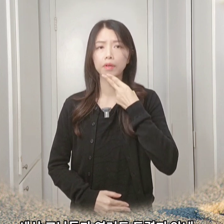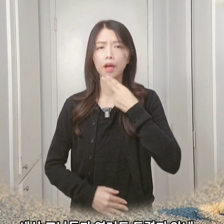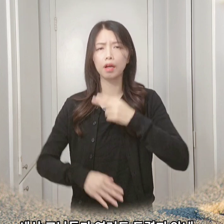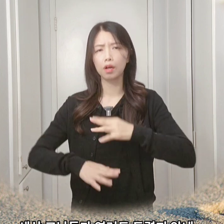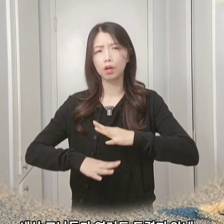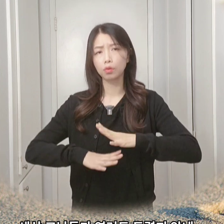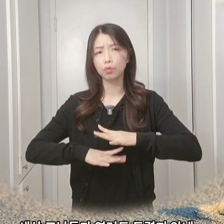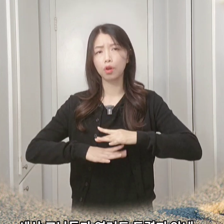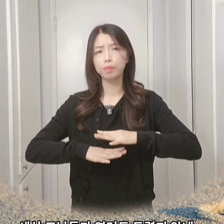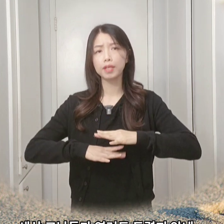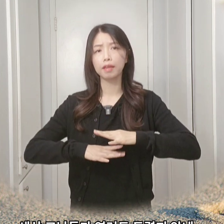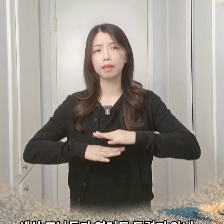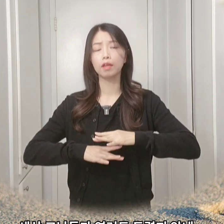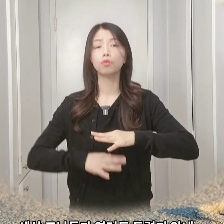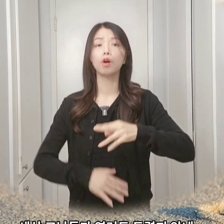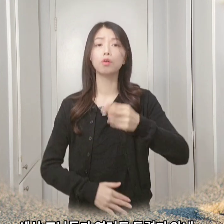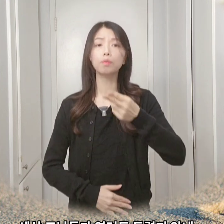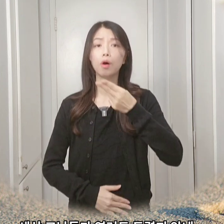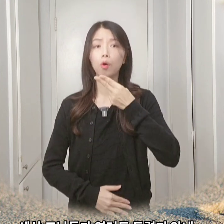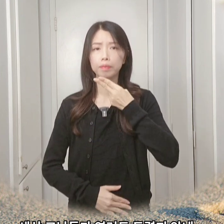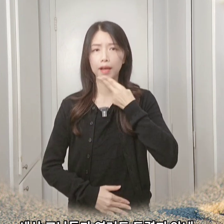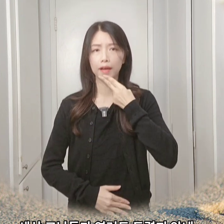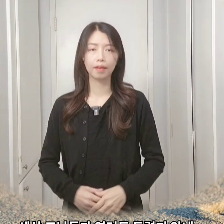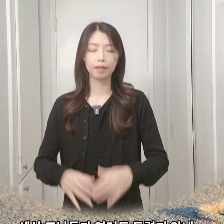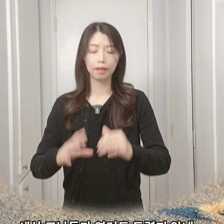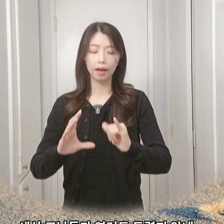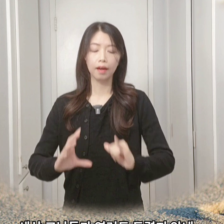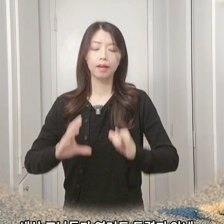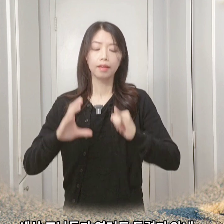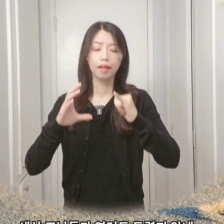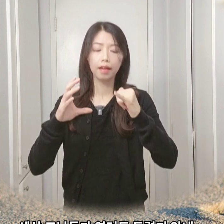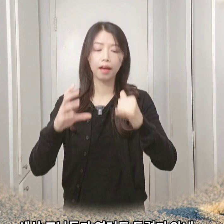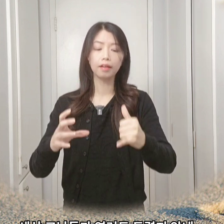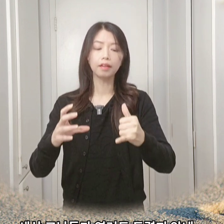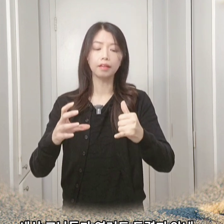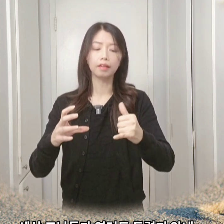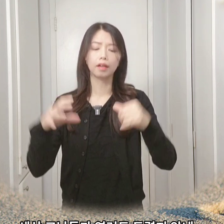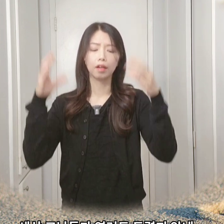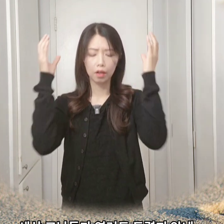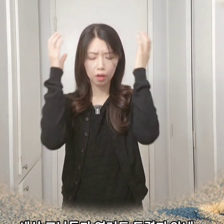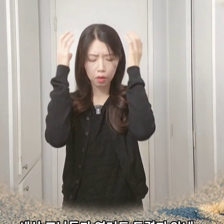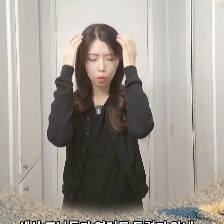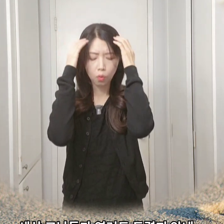수어가 됩니다. 두렵지 않네, 두려움 없다. 세상